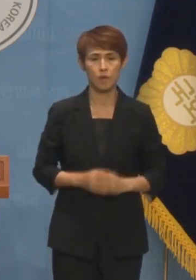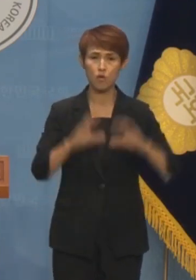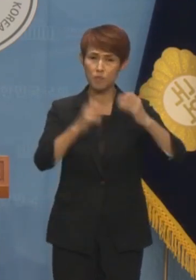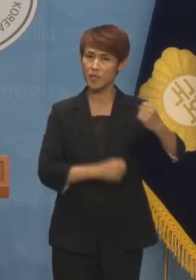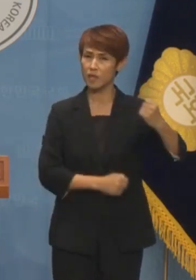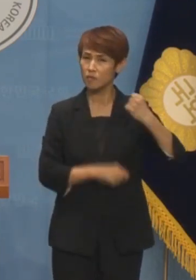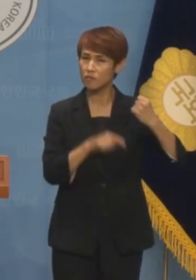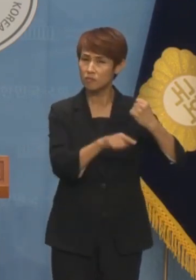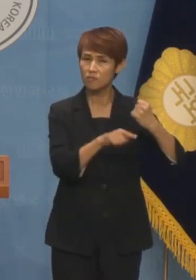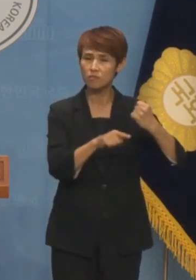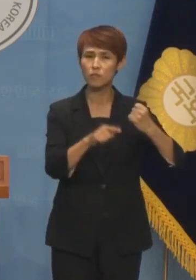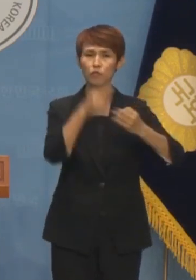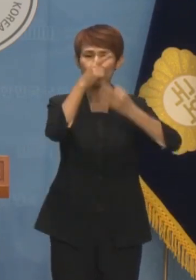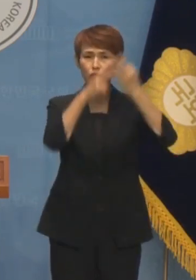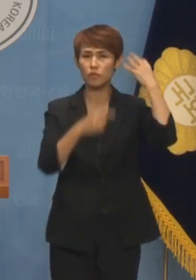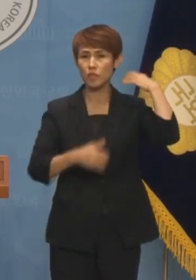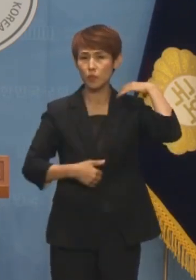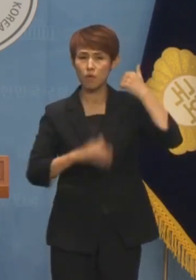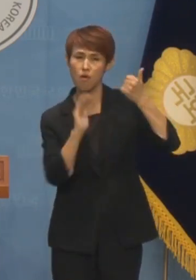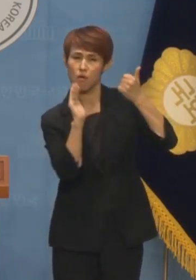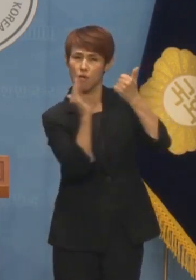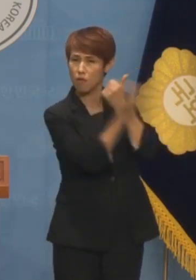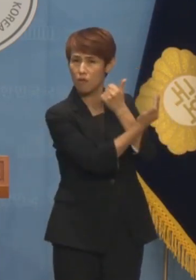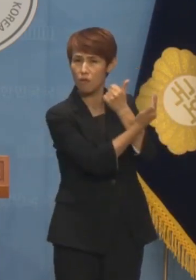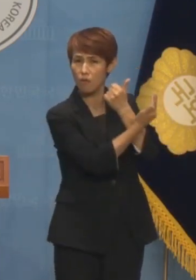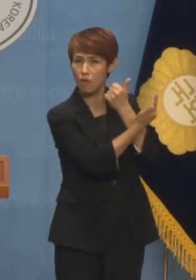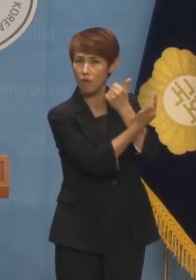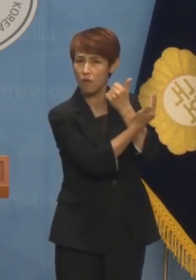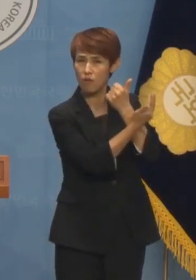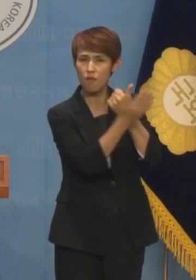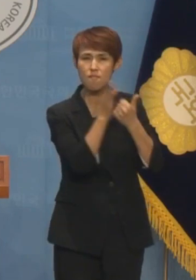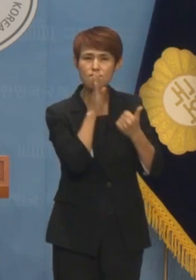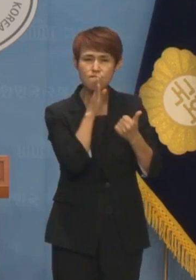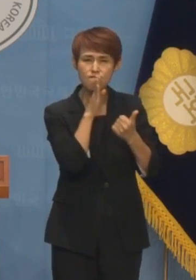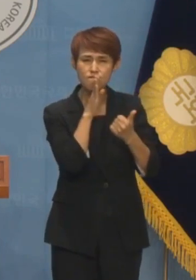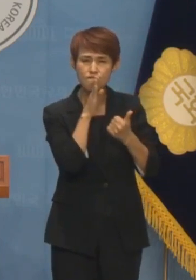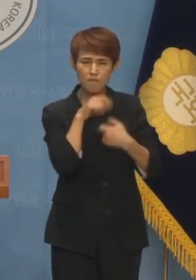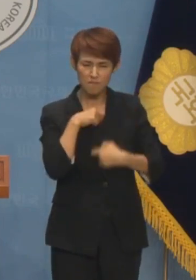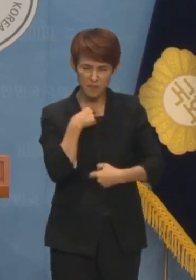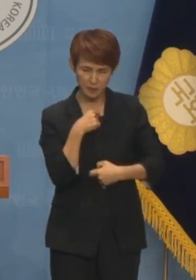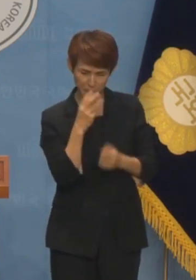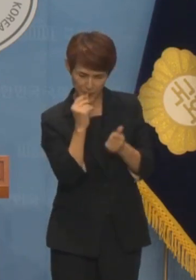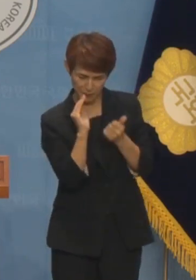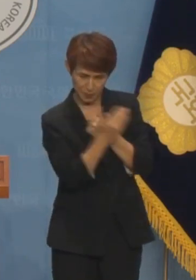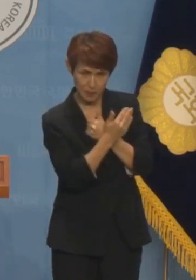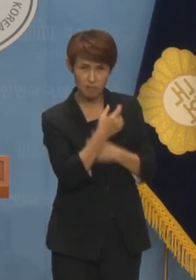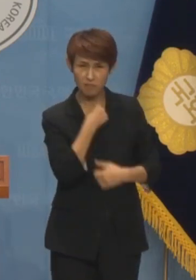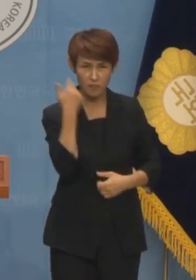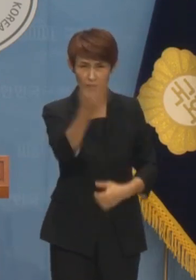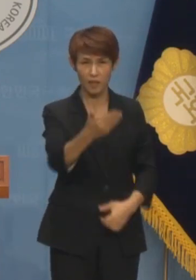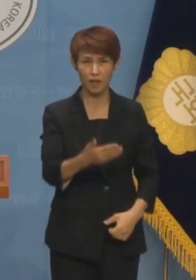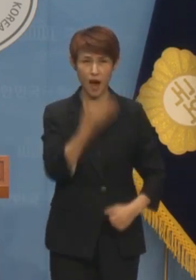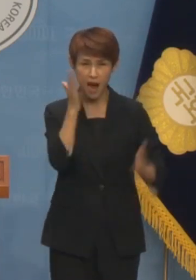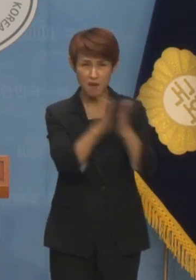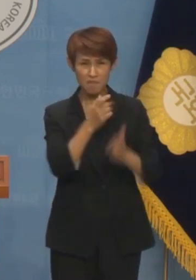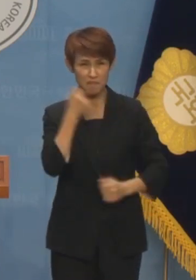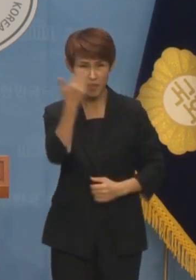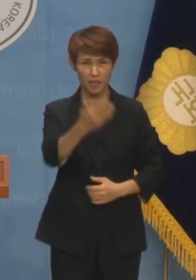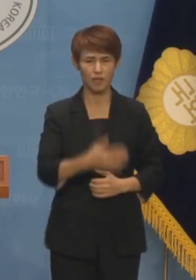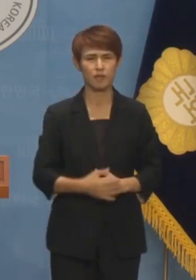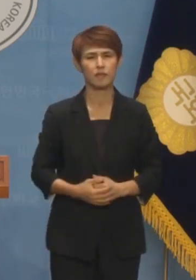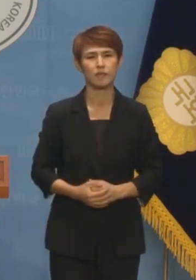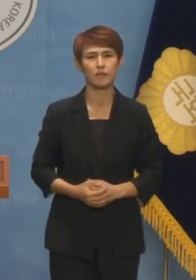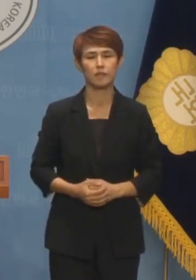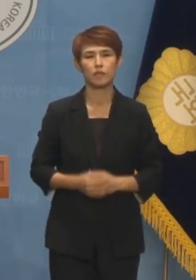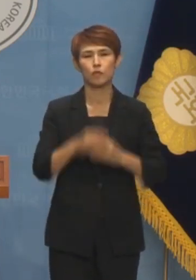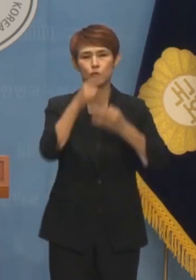국민의힘은 윤석열 대통령을 감싸며 진실을 은폐한 공범이 될 생각입니까? 윤석열